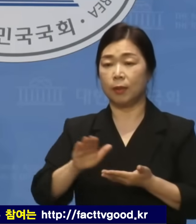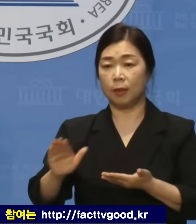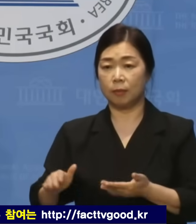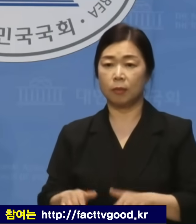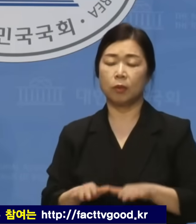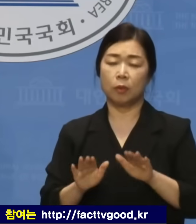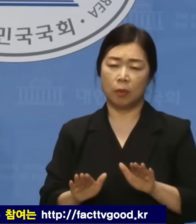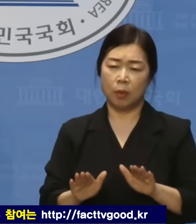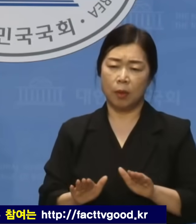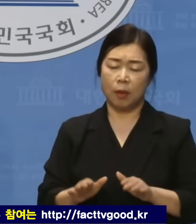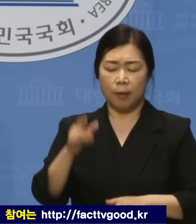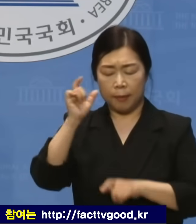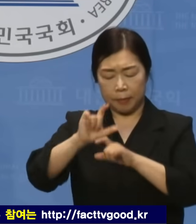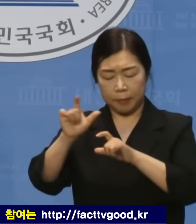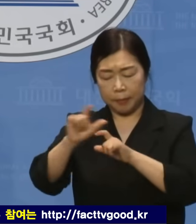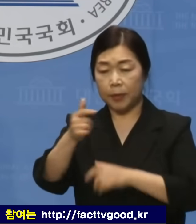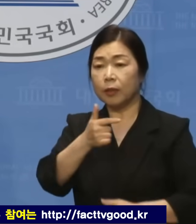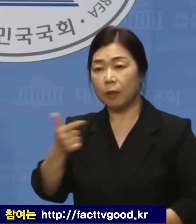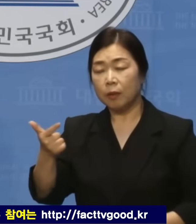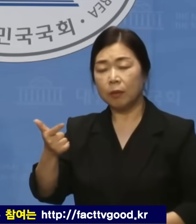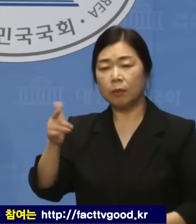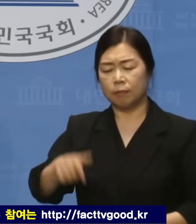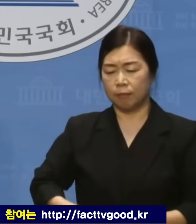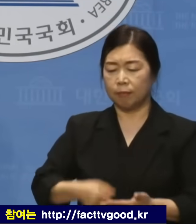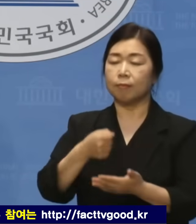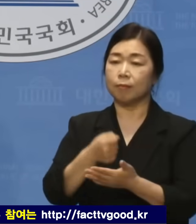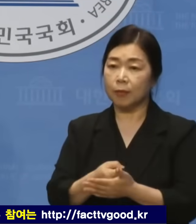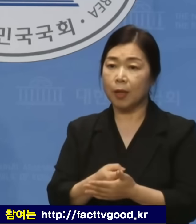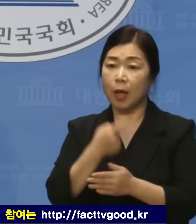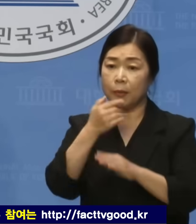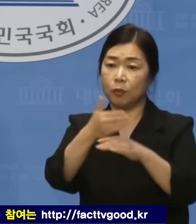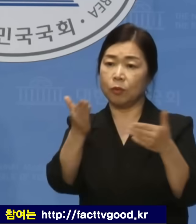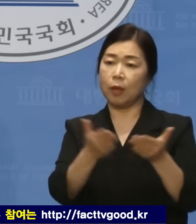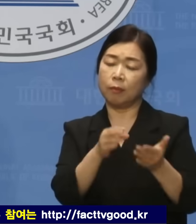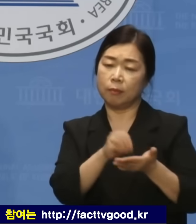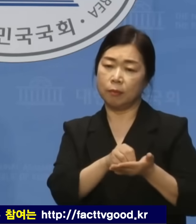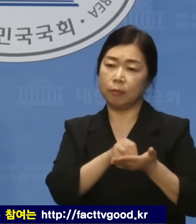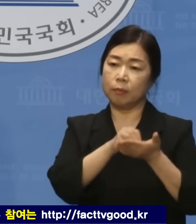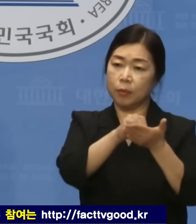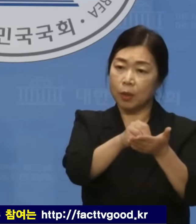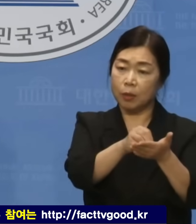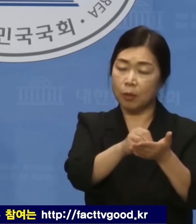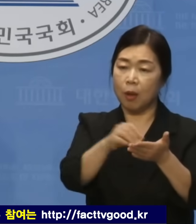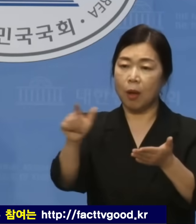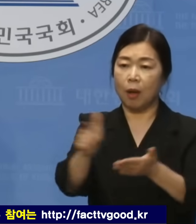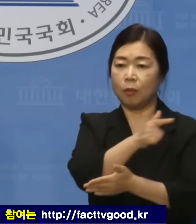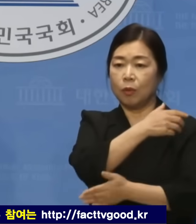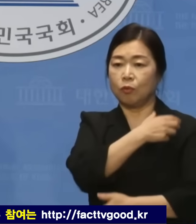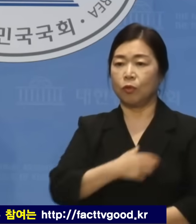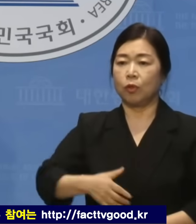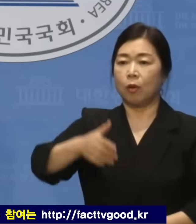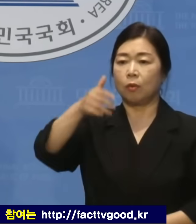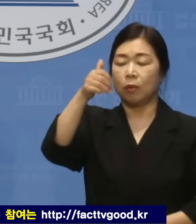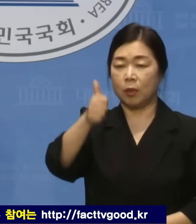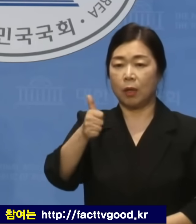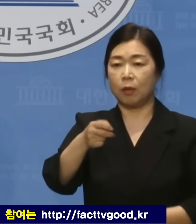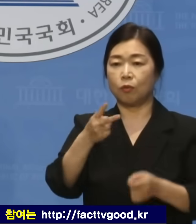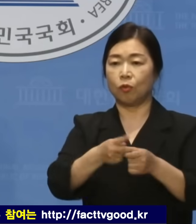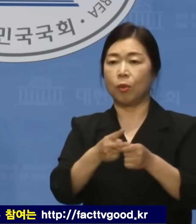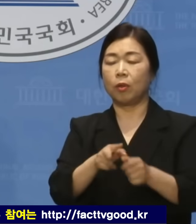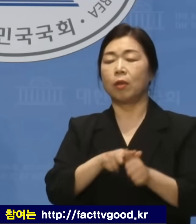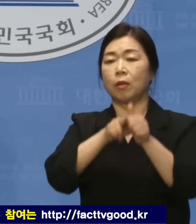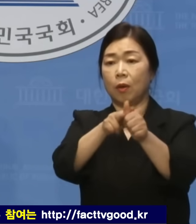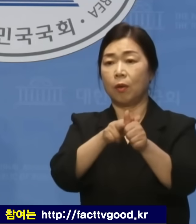저는 많은 고심 끝에 더불어민주당에 입당하고 강서구청장 보궐선거 후보자